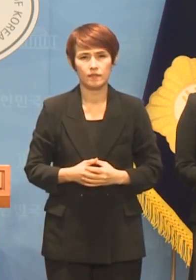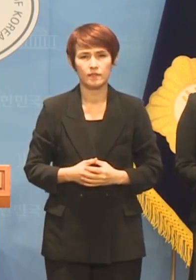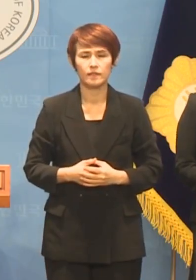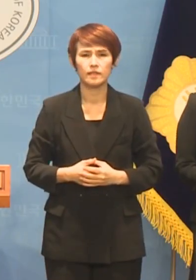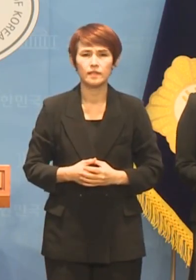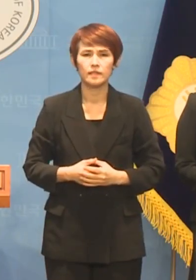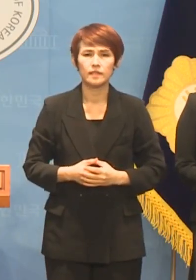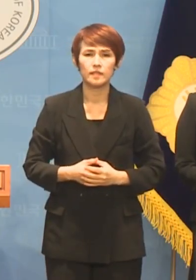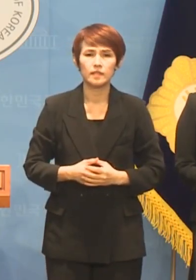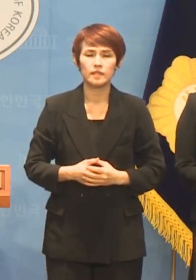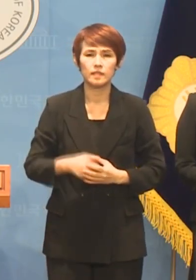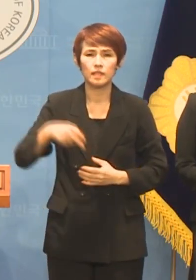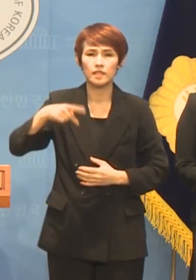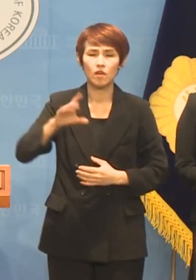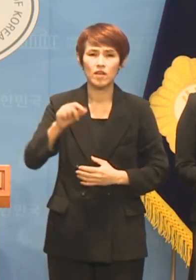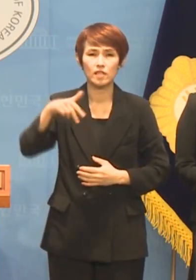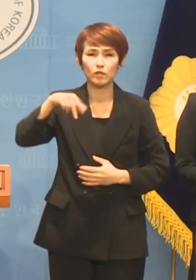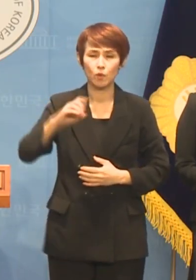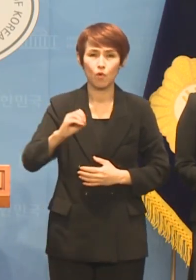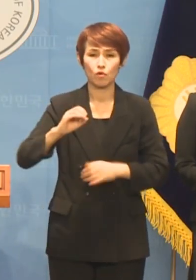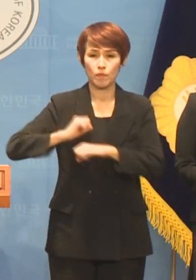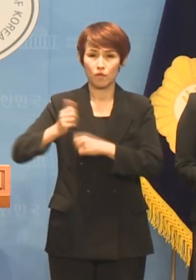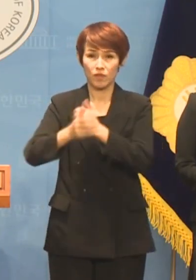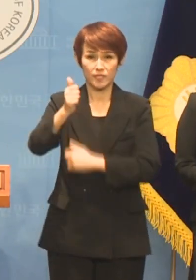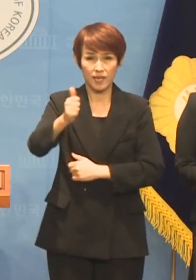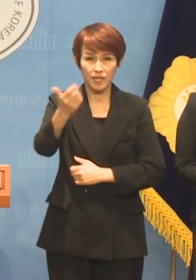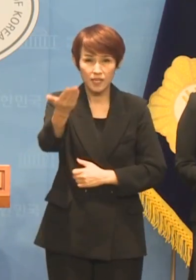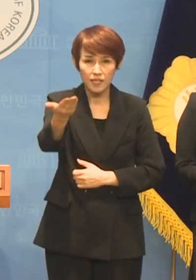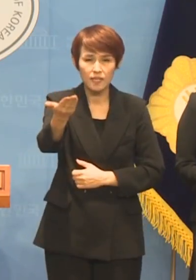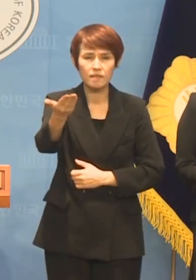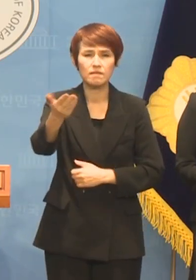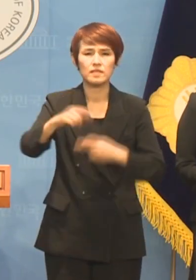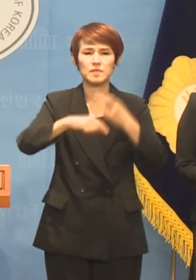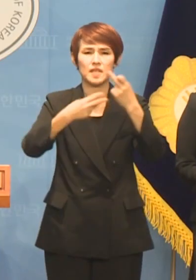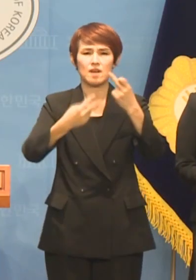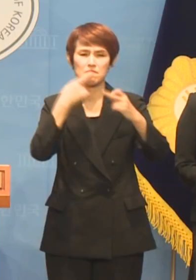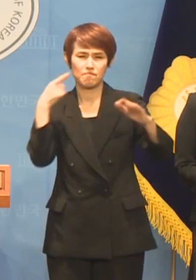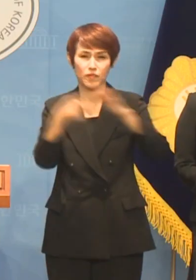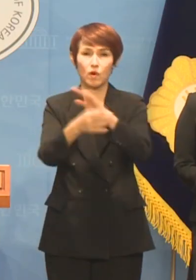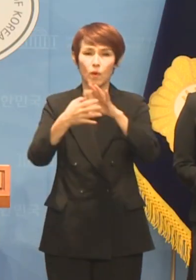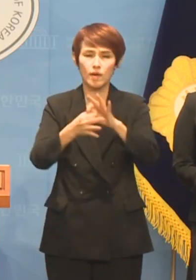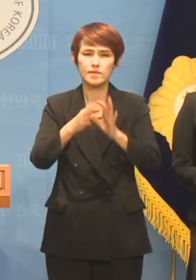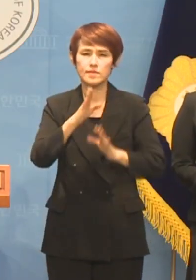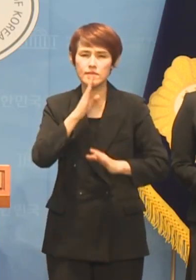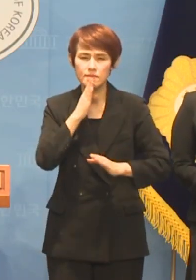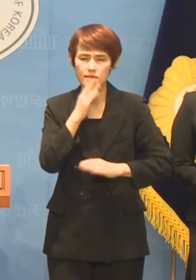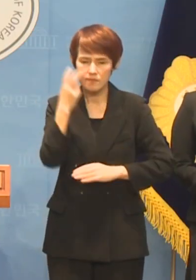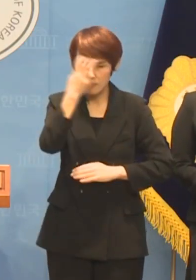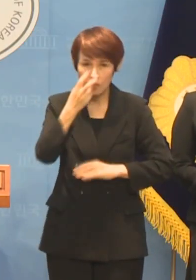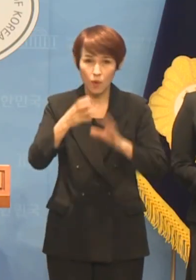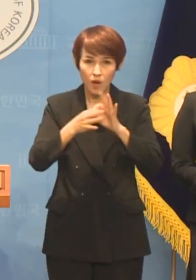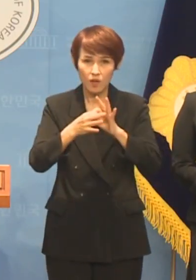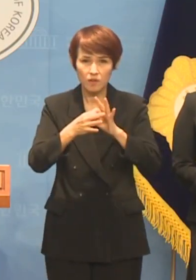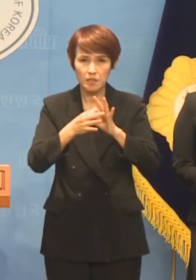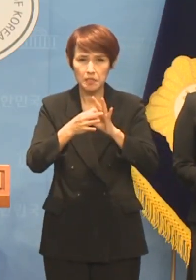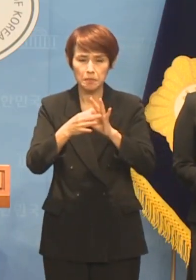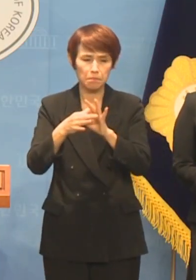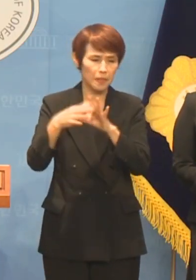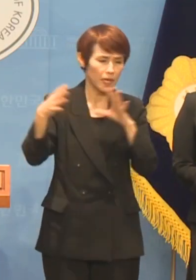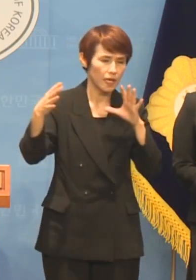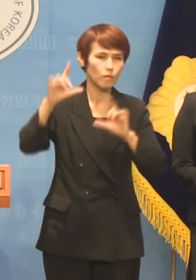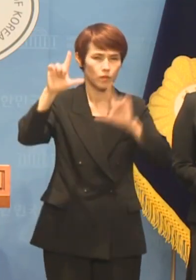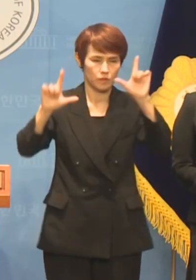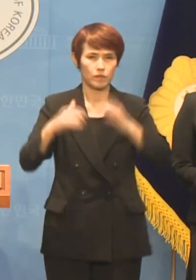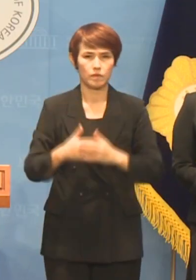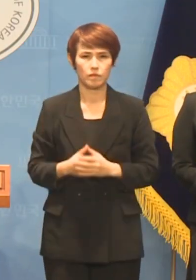강조합니다. 성일종 국방위원장은 그동안 12.3 계엄에 대한 진실 규명에 뒷전이었습니다.